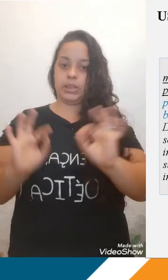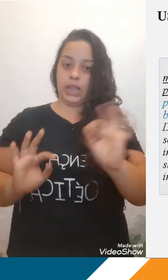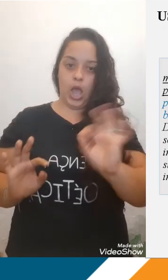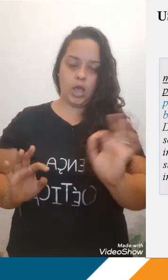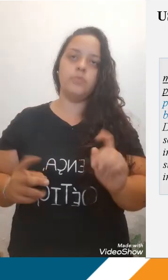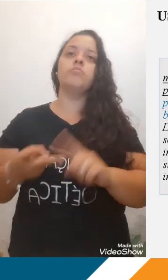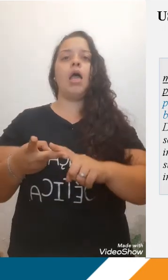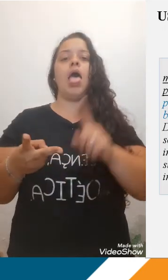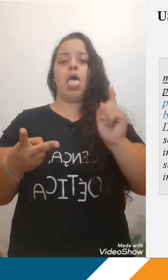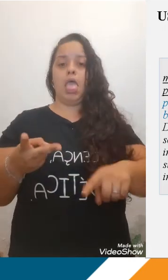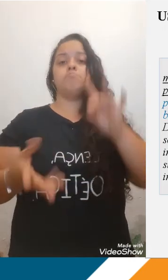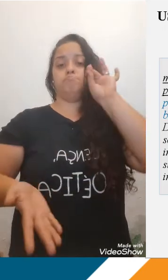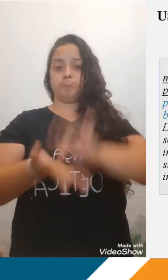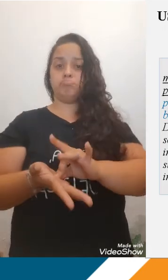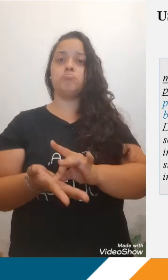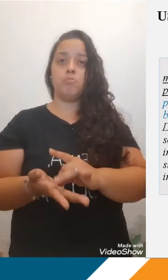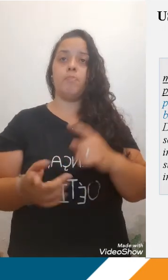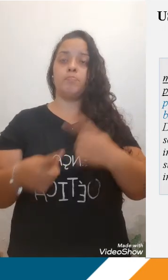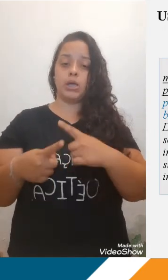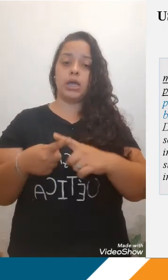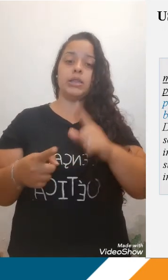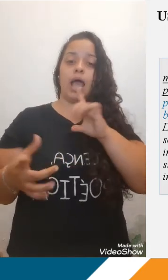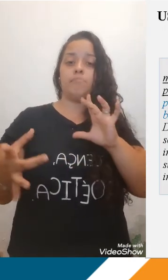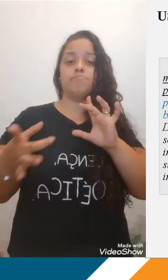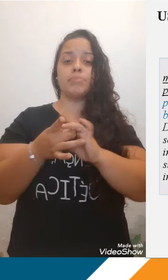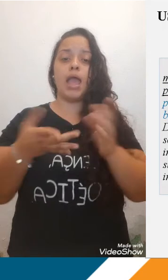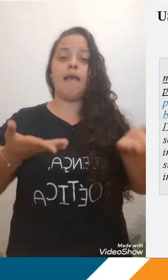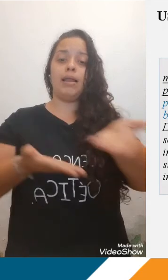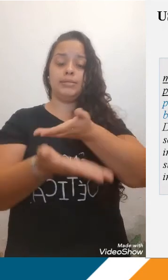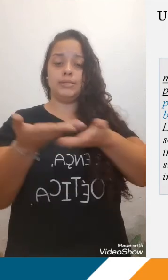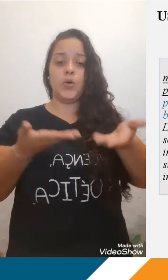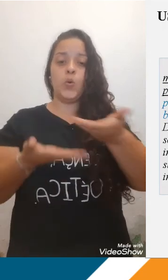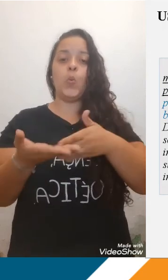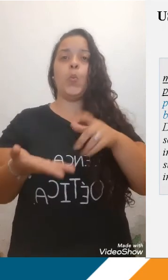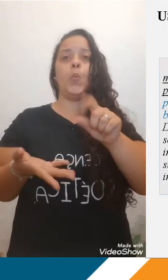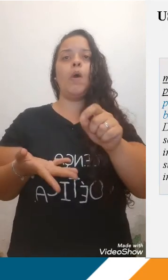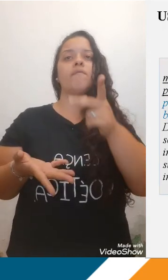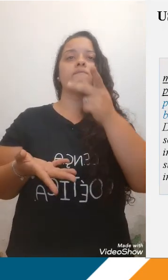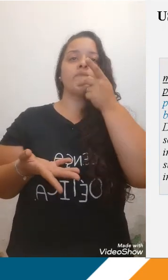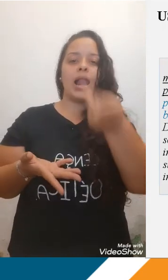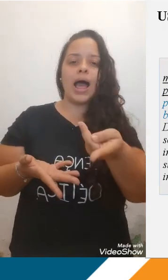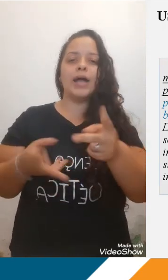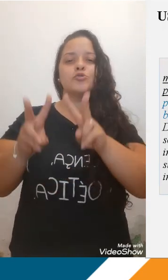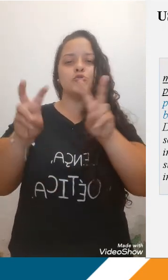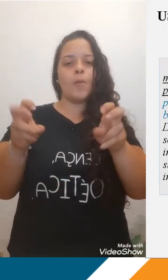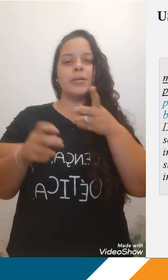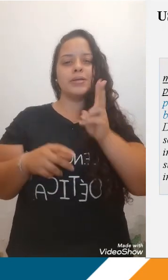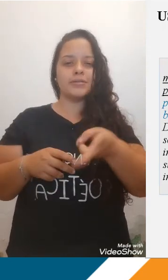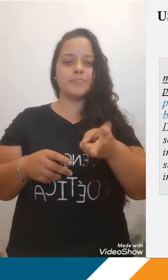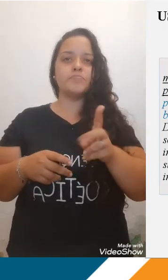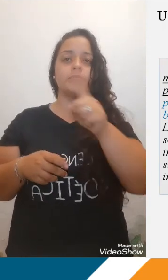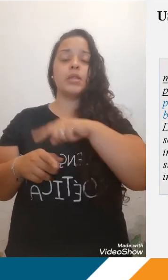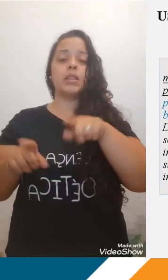verifiquei que ele é legítimo, porque ele mantém uma relação com o que está sendo dito, e, ao mesmo tempo, ele tem uma